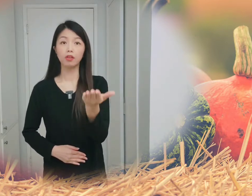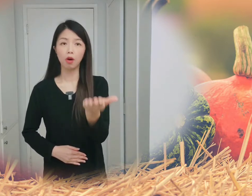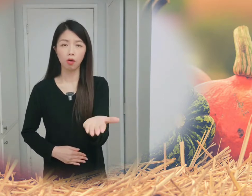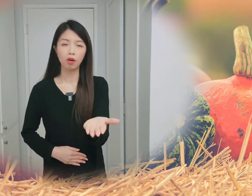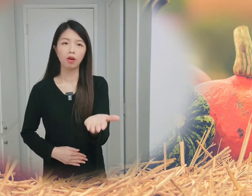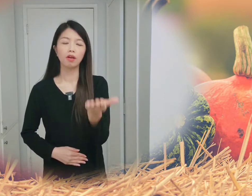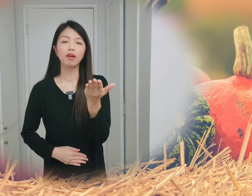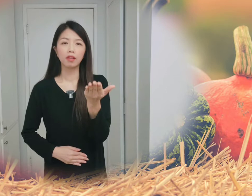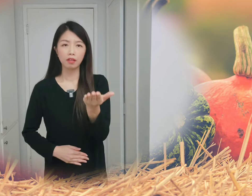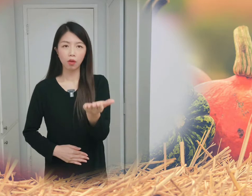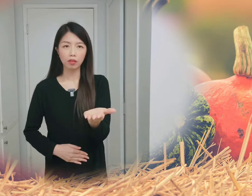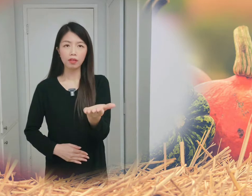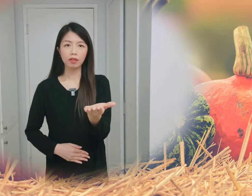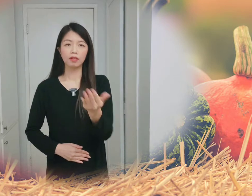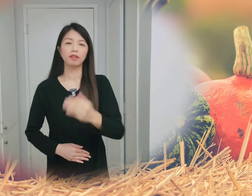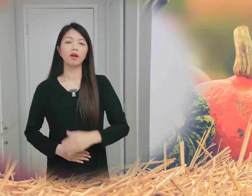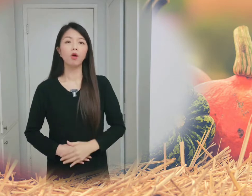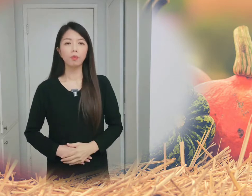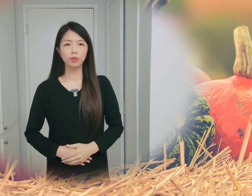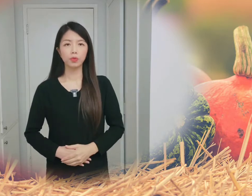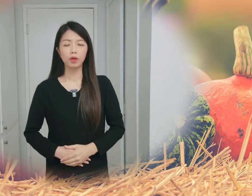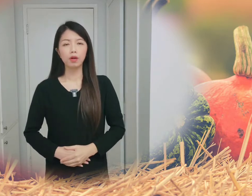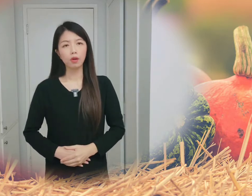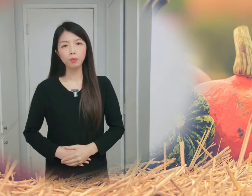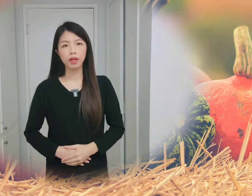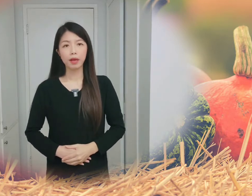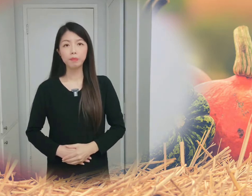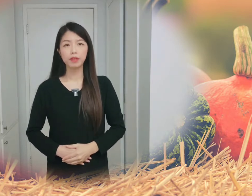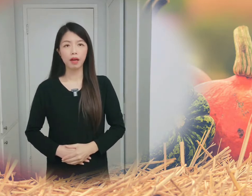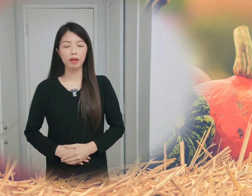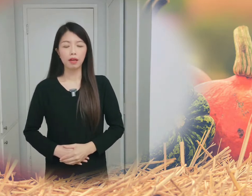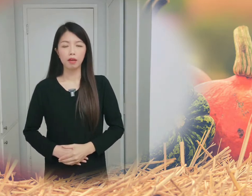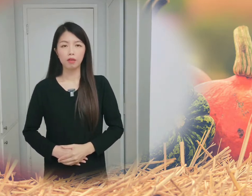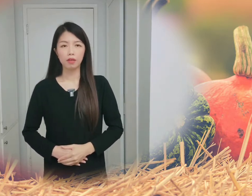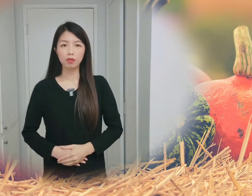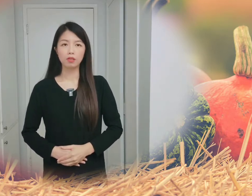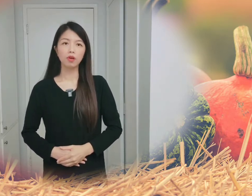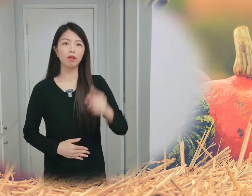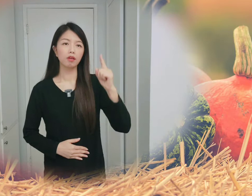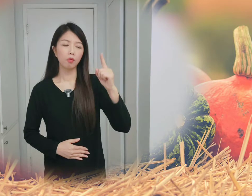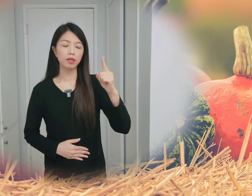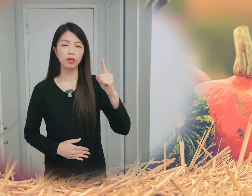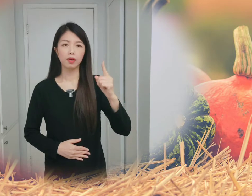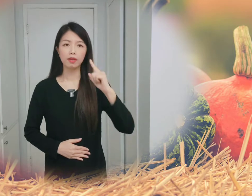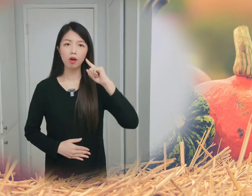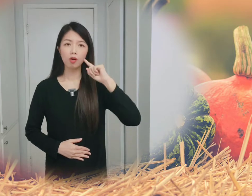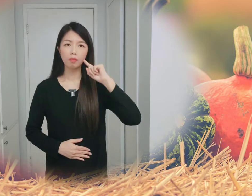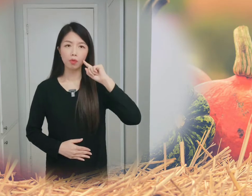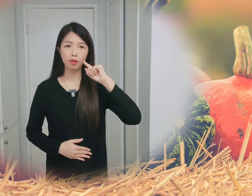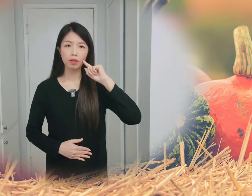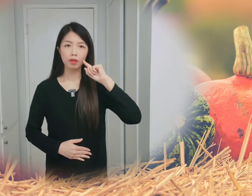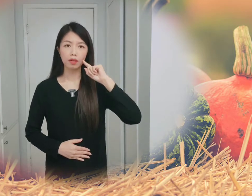펴주시면 돼요. 너는 어여쁘고, 어여쁘다, 예쁘다. 이런 뜻의 수어는 검지를